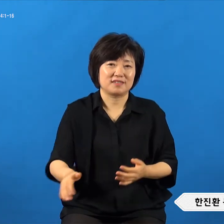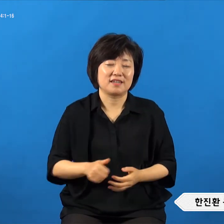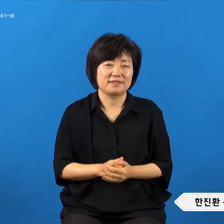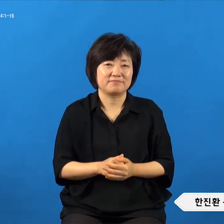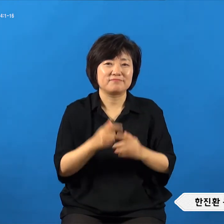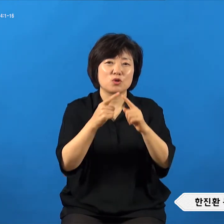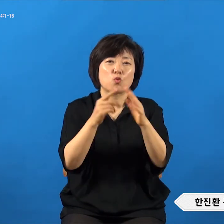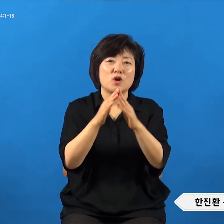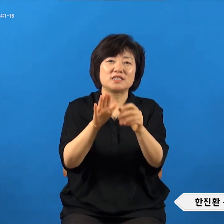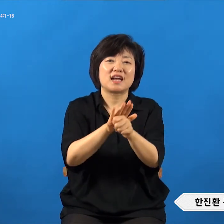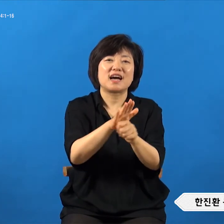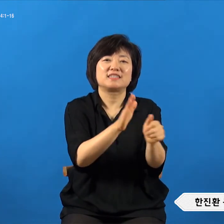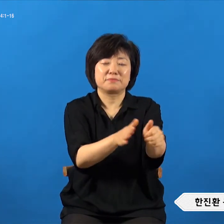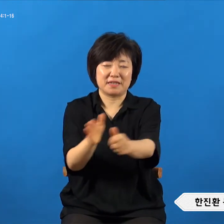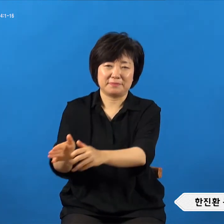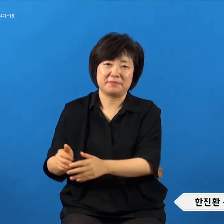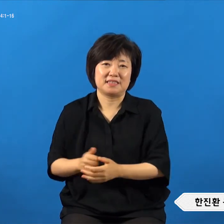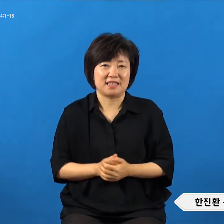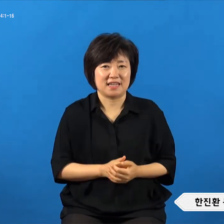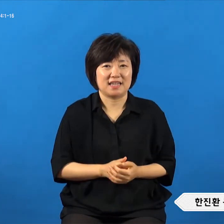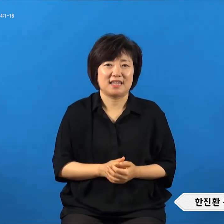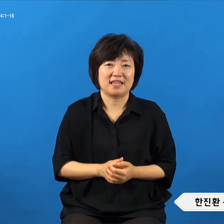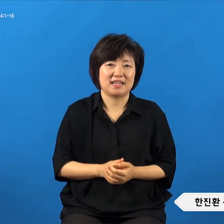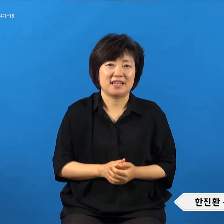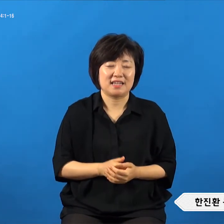교회를 사랑할 수 있기를 바랍니다.